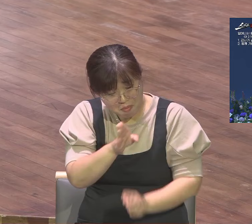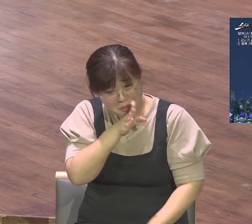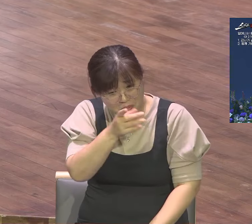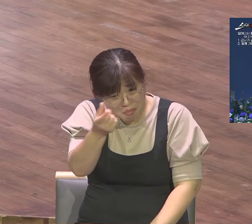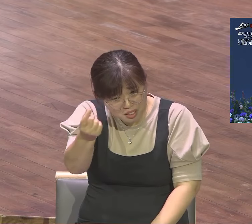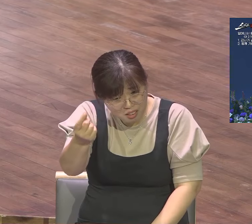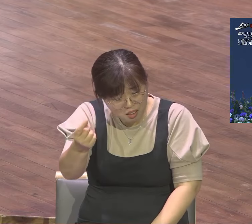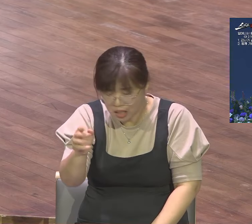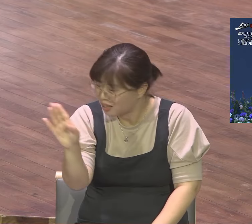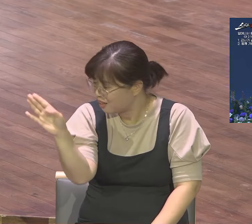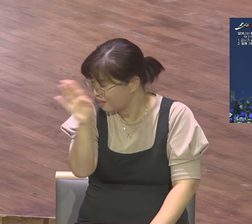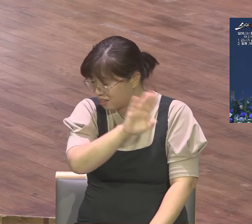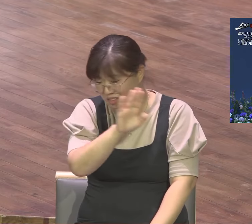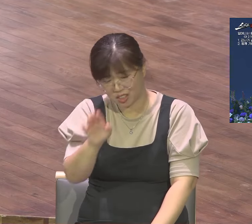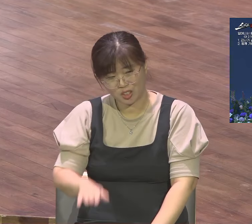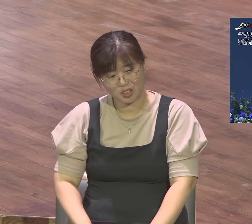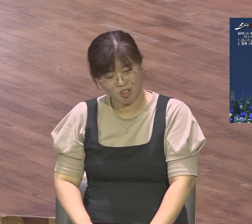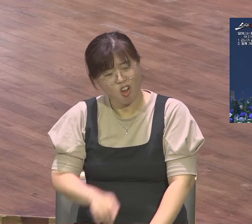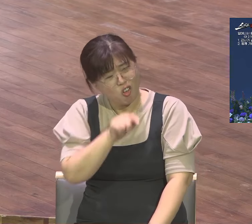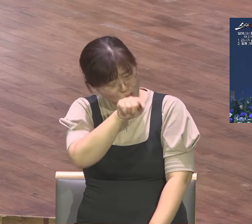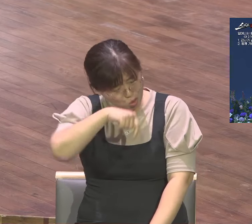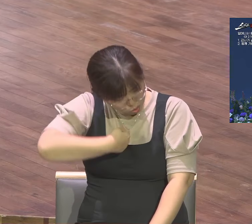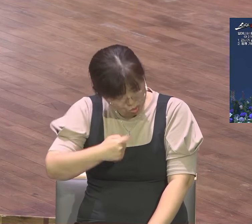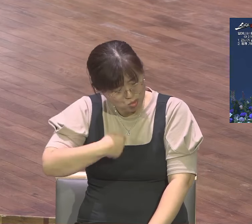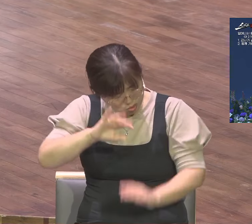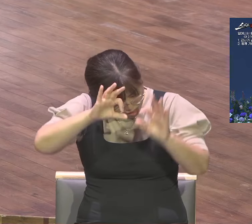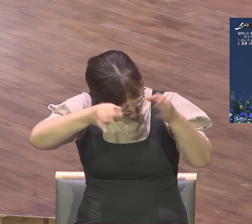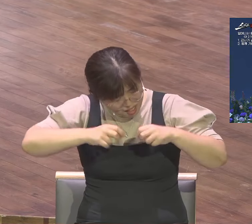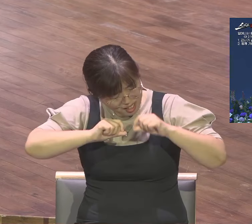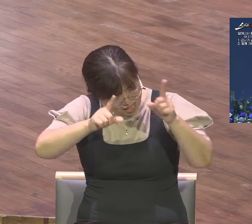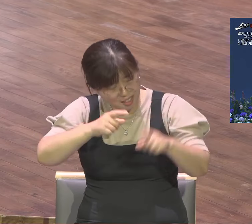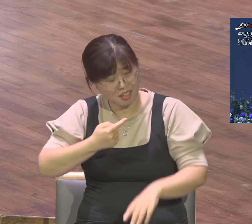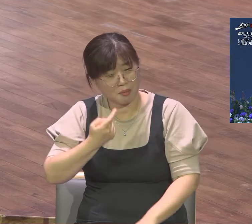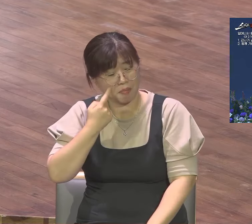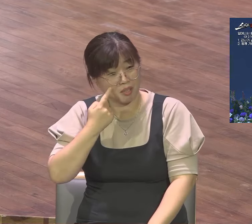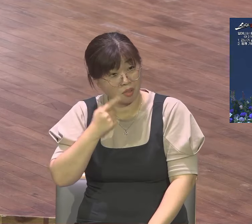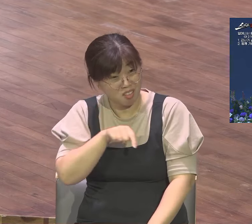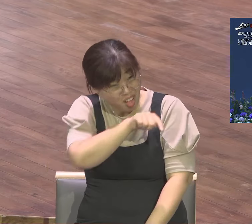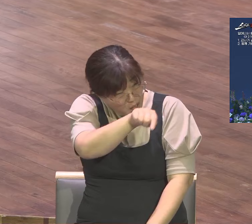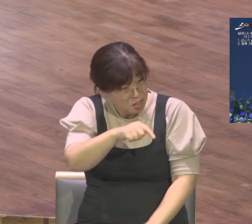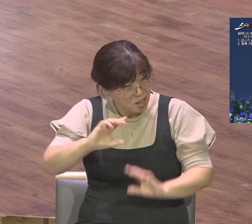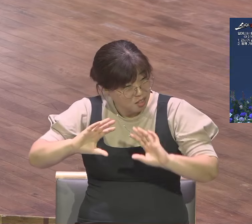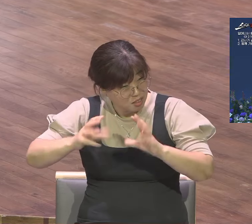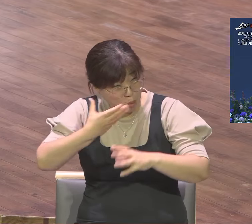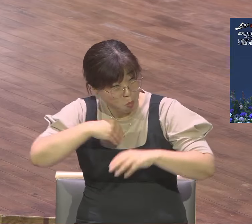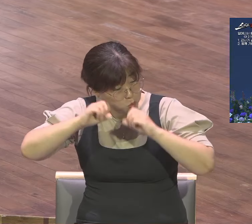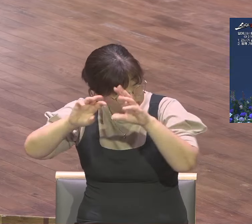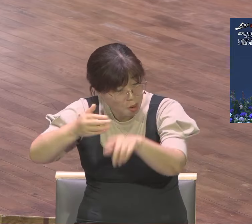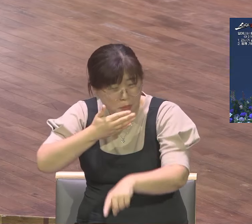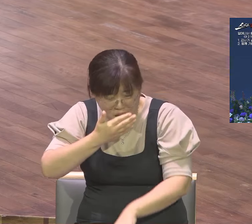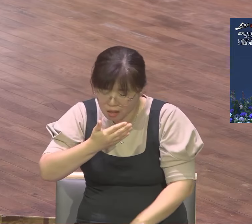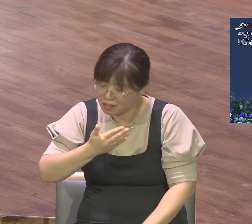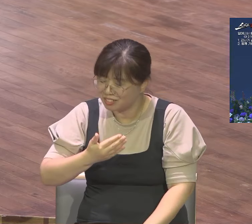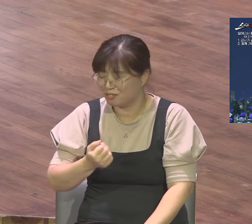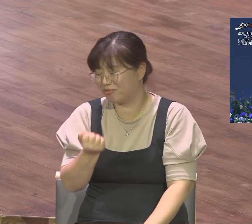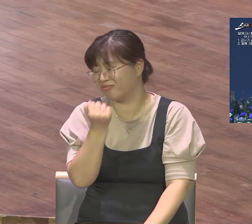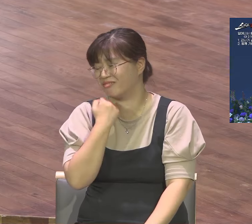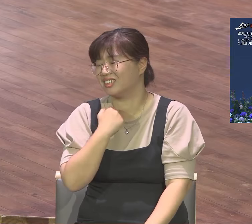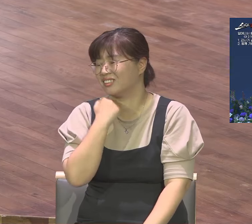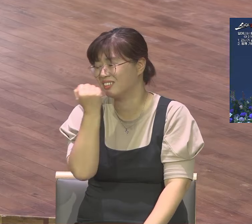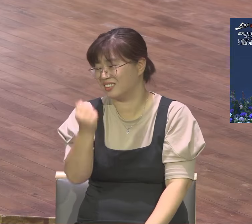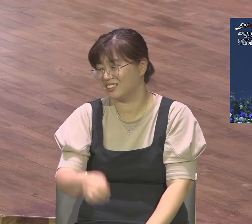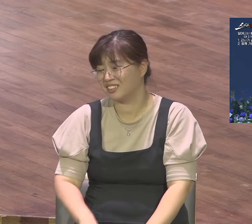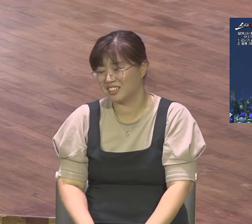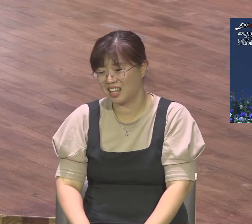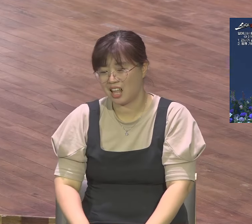보고만 너 자신 보고만 되고 무슨 세계 보고만 떠듭니까? 뭐 자기 보고만 맨 부정적으로 하면서 무슨